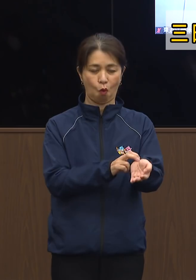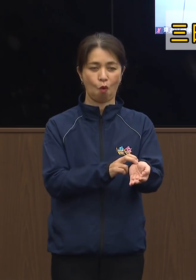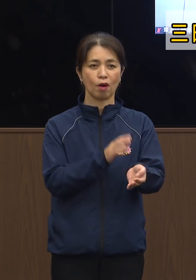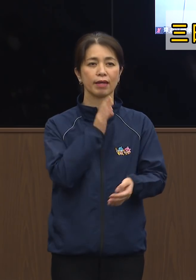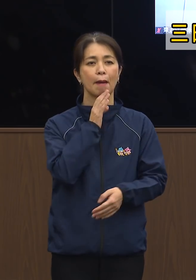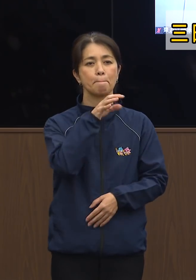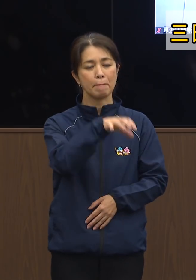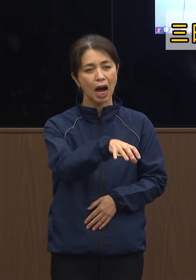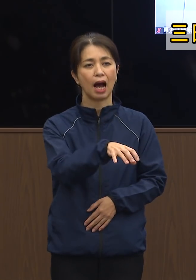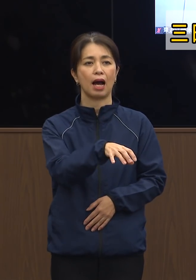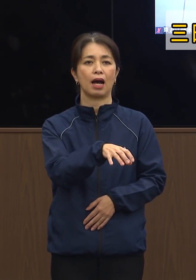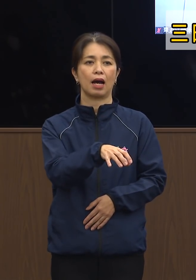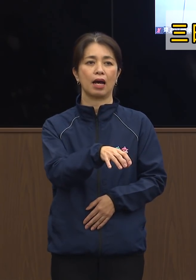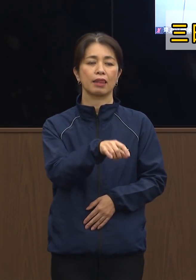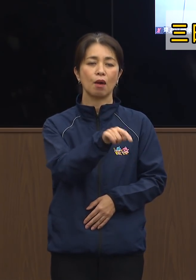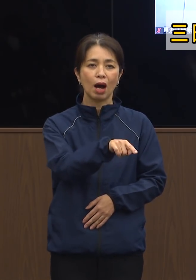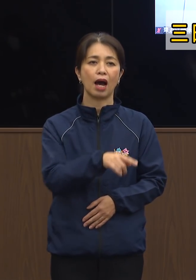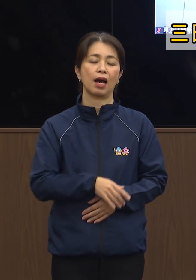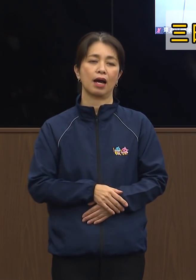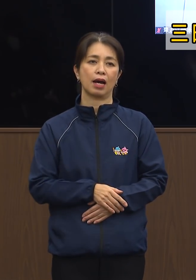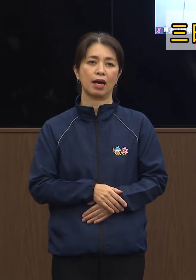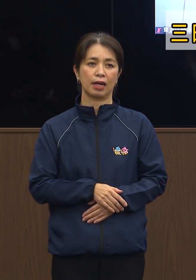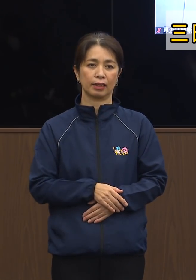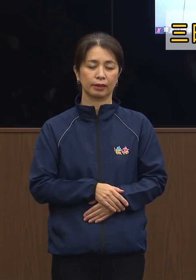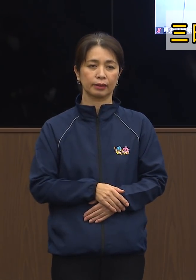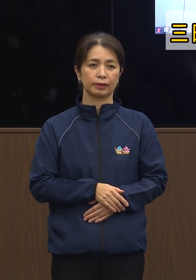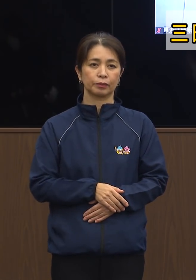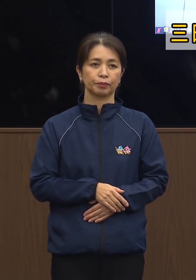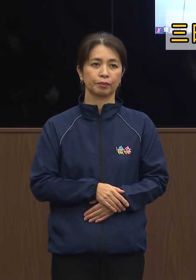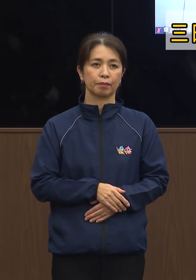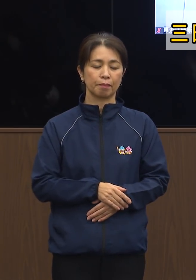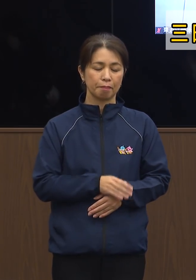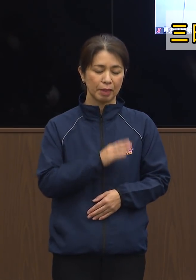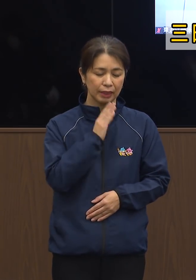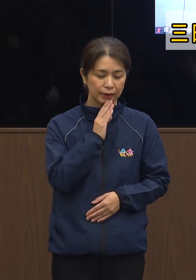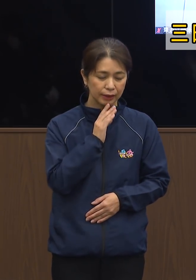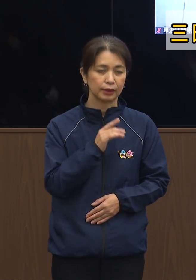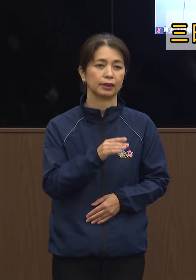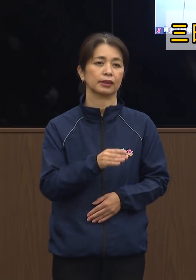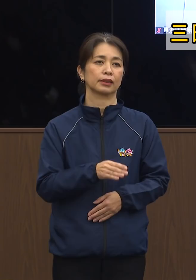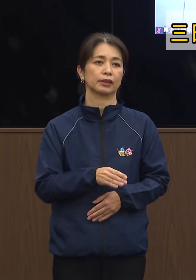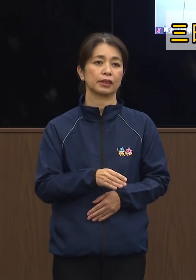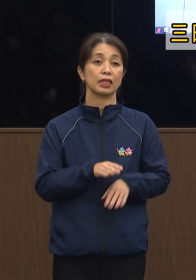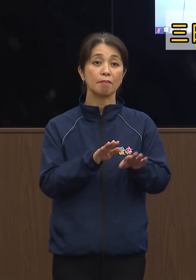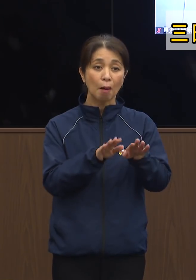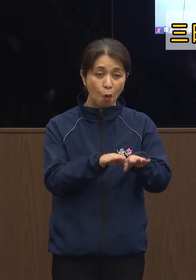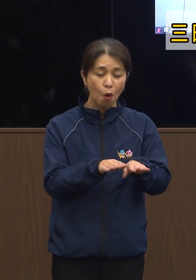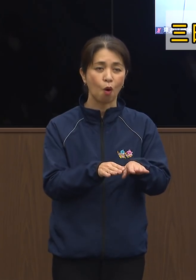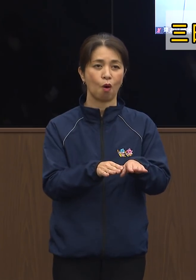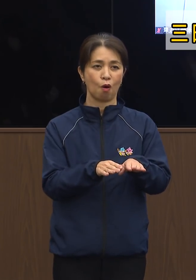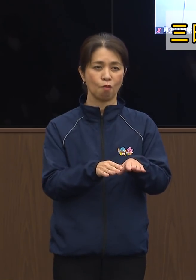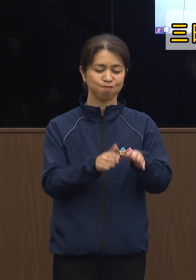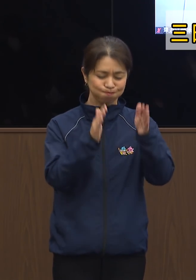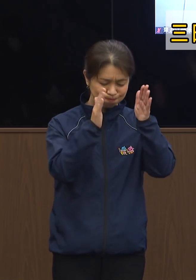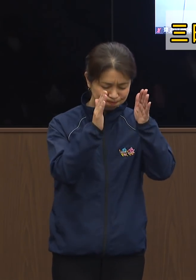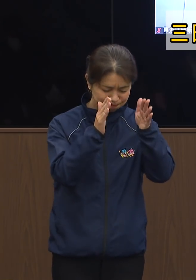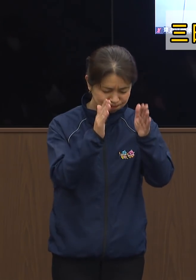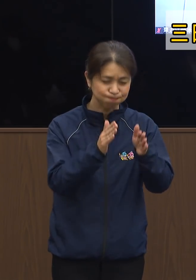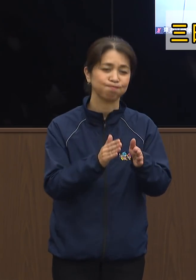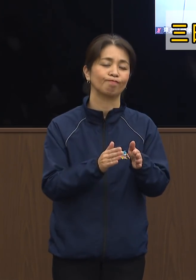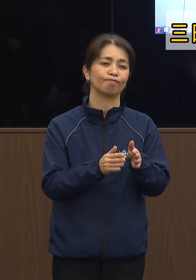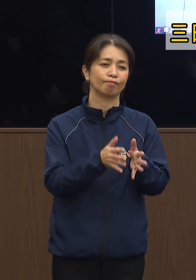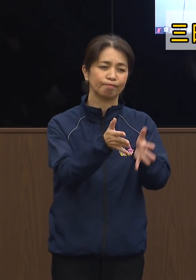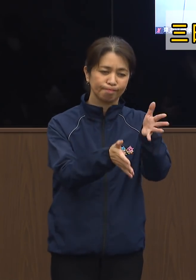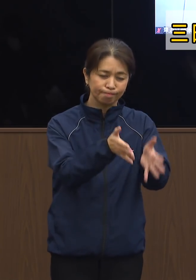場では最前線で、まさにこの時もご奮闘いただいているスタッフの皆